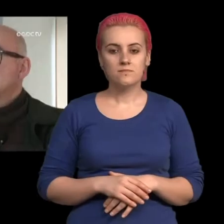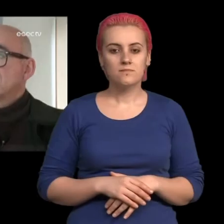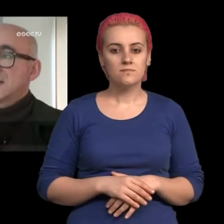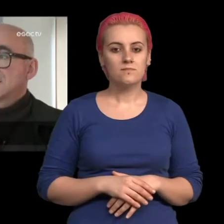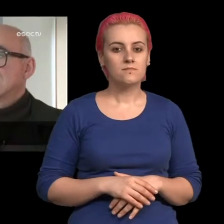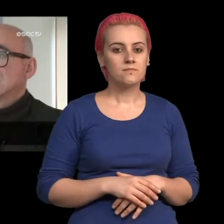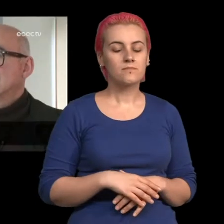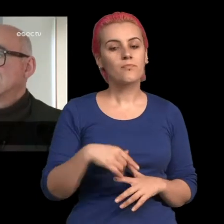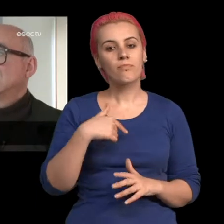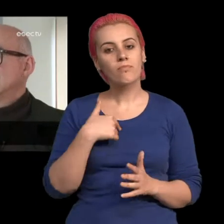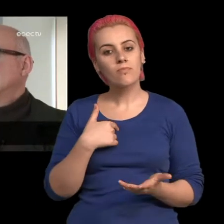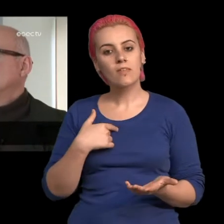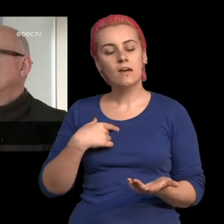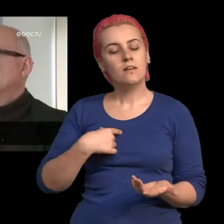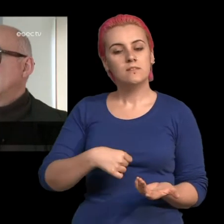Nós andamos sempre